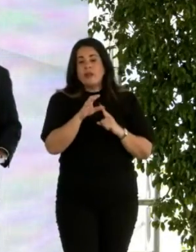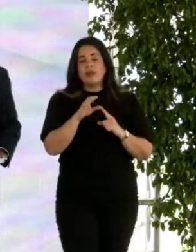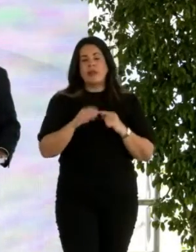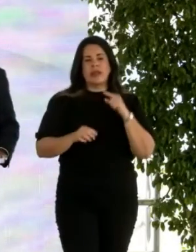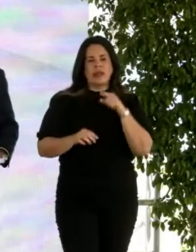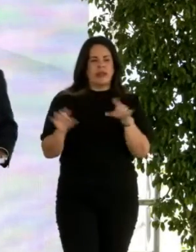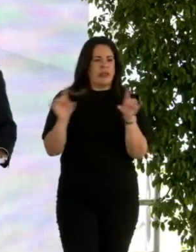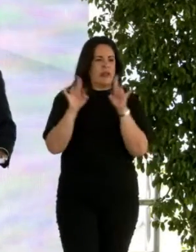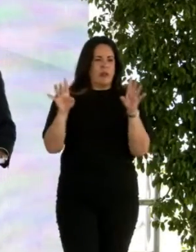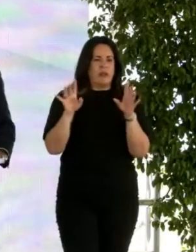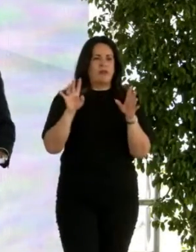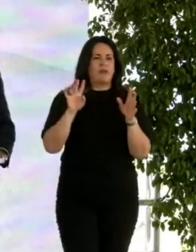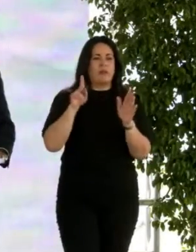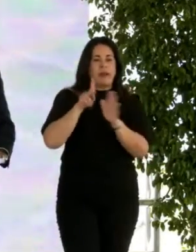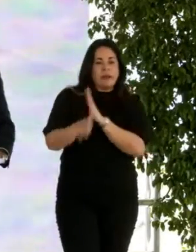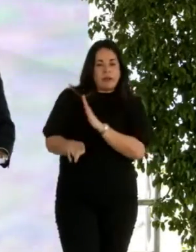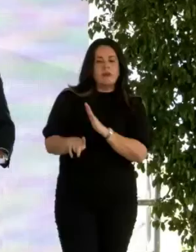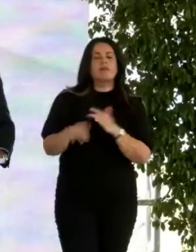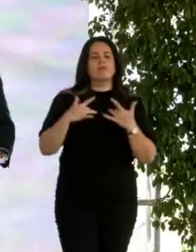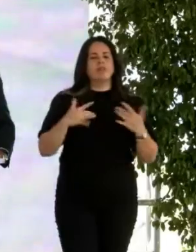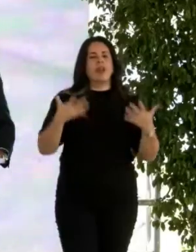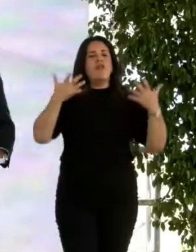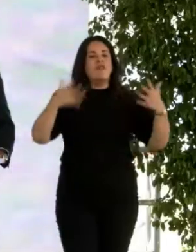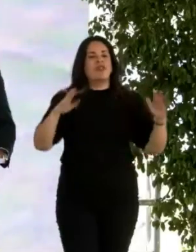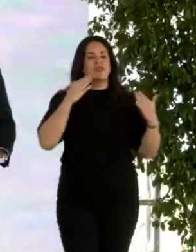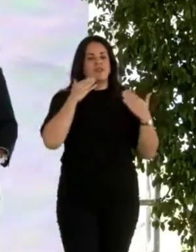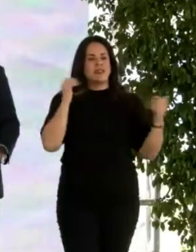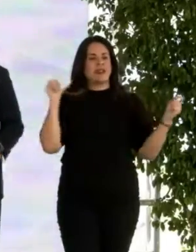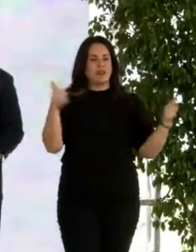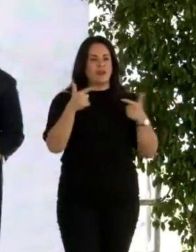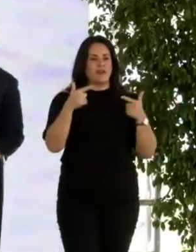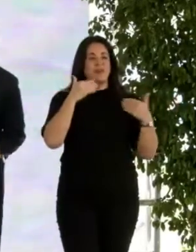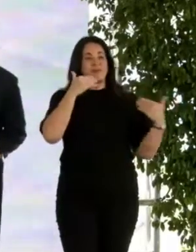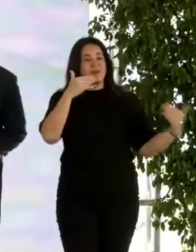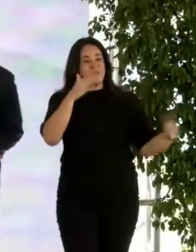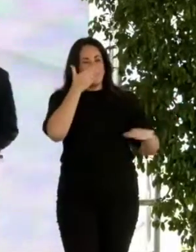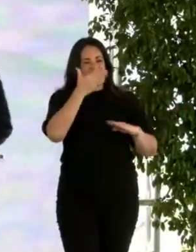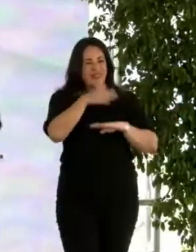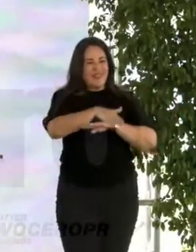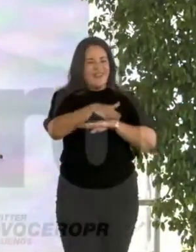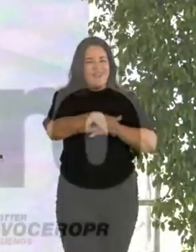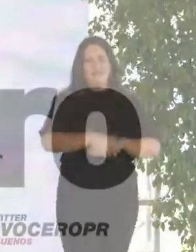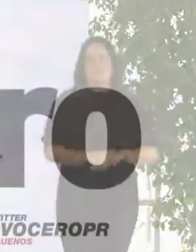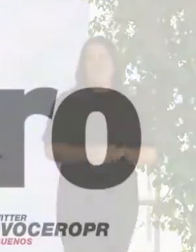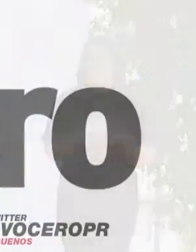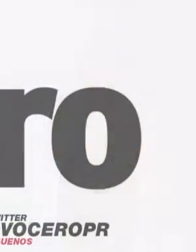este vil asesinato. Culminamos. Gracias a todos. Gracias. Buenas tardes.